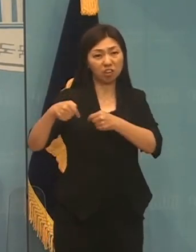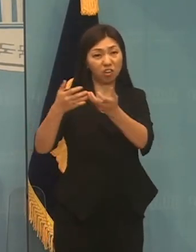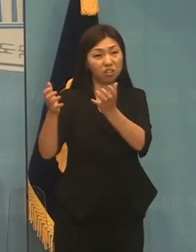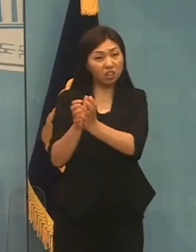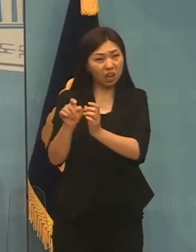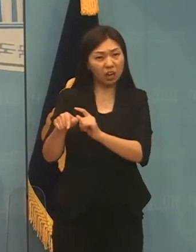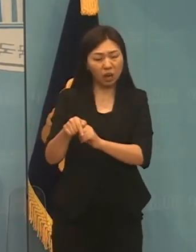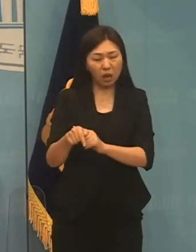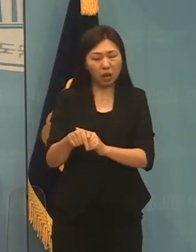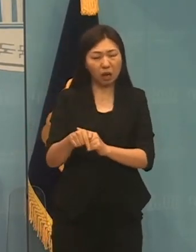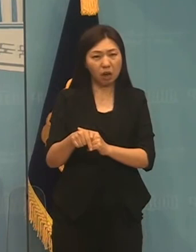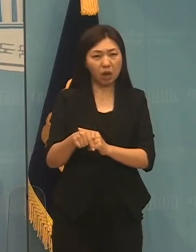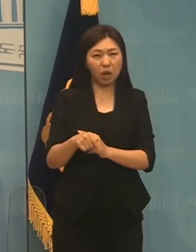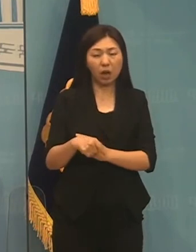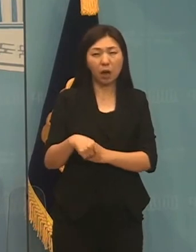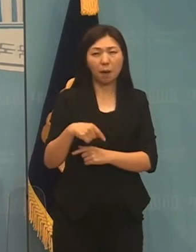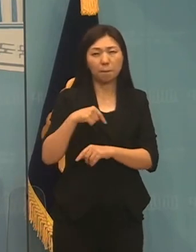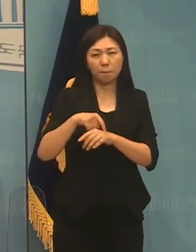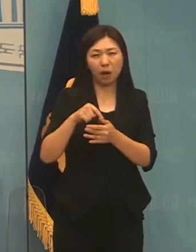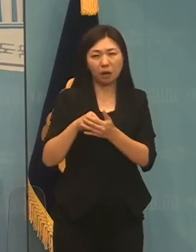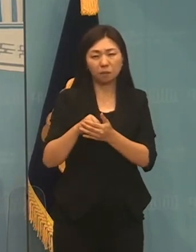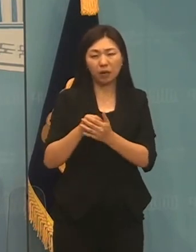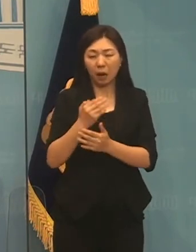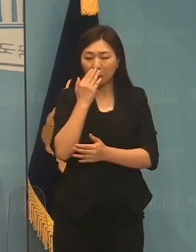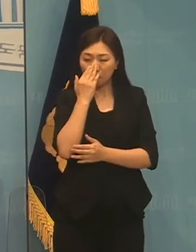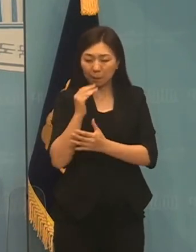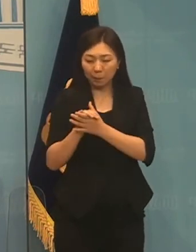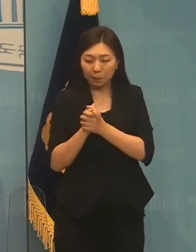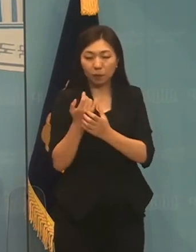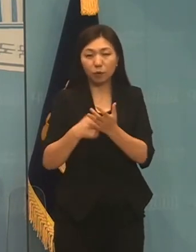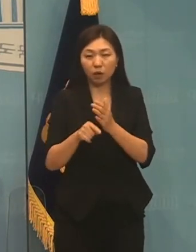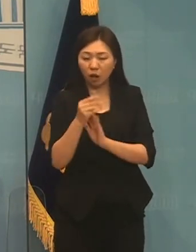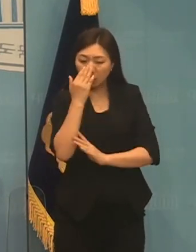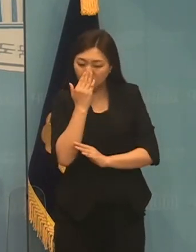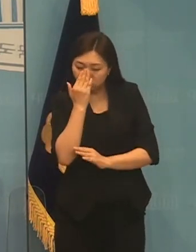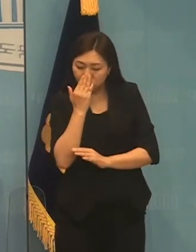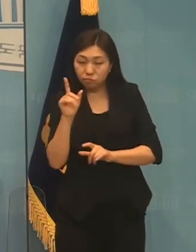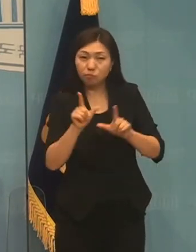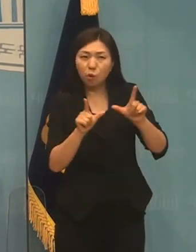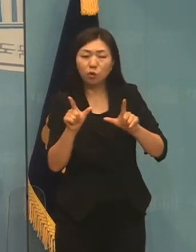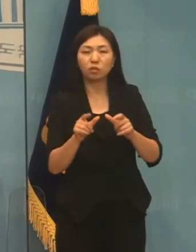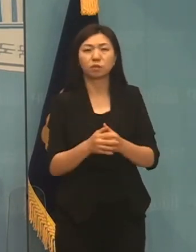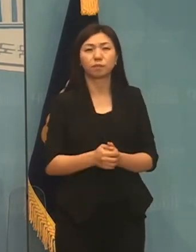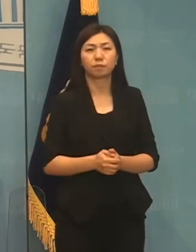불종을 서슴지 않으면서 대한민국이 태어나는 날까지 지워버렸는데도